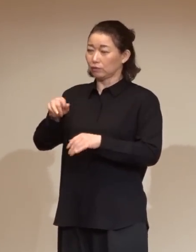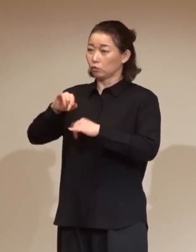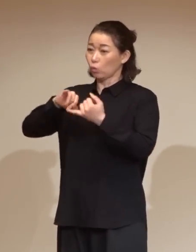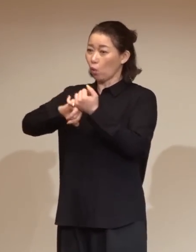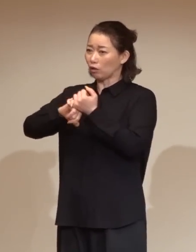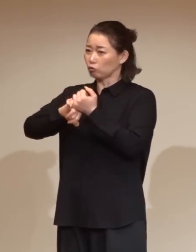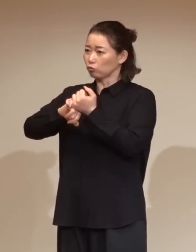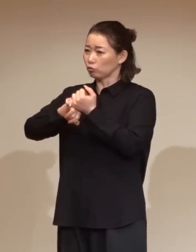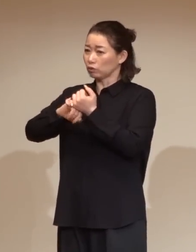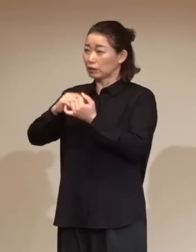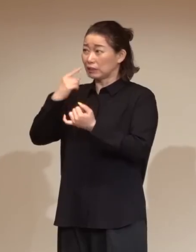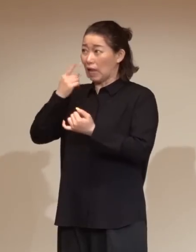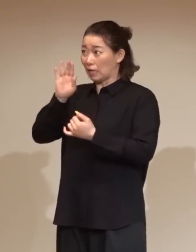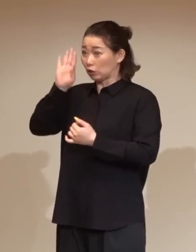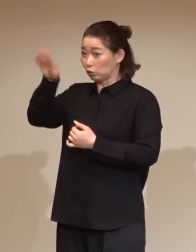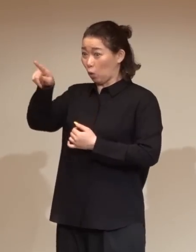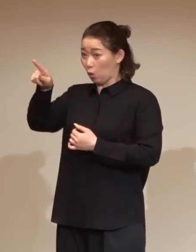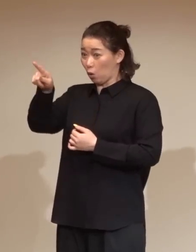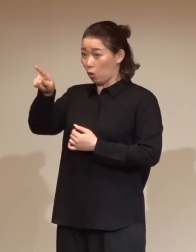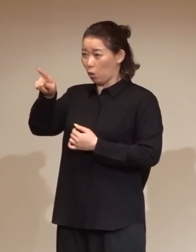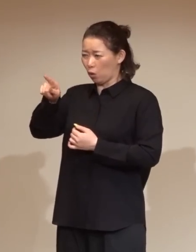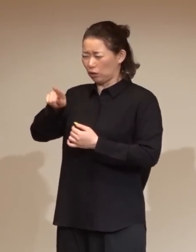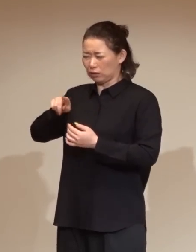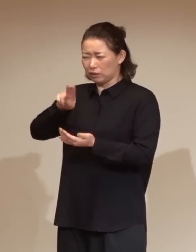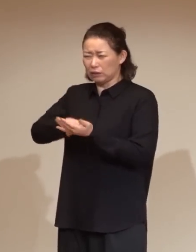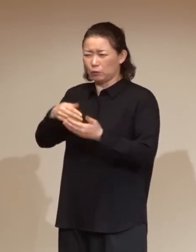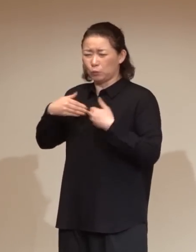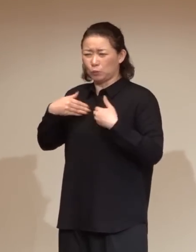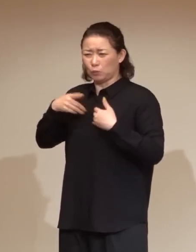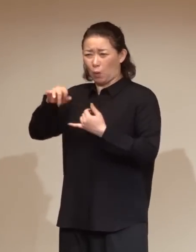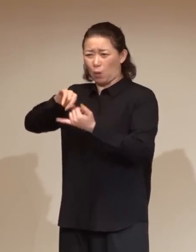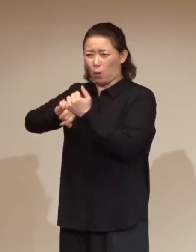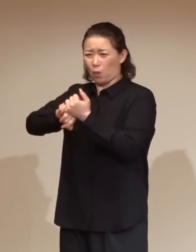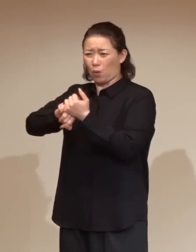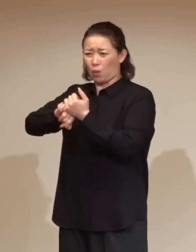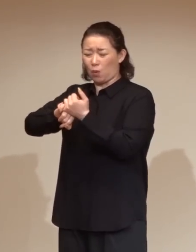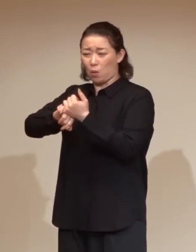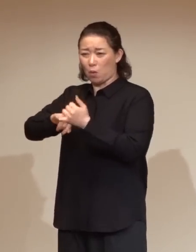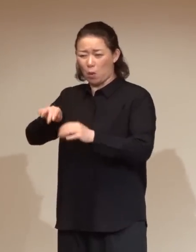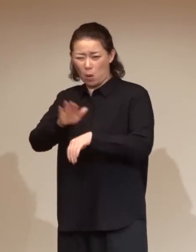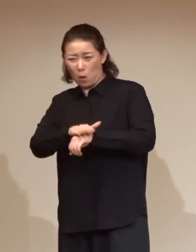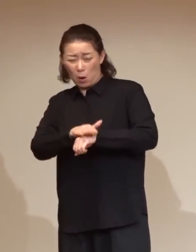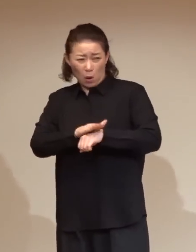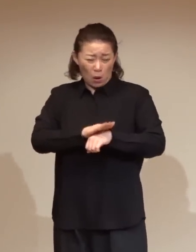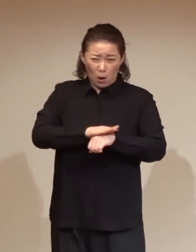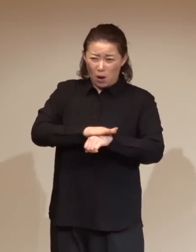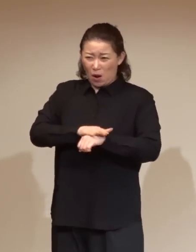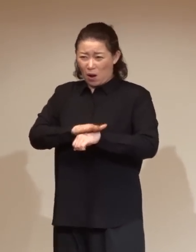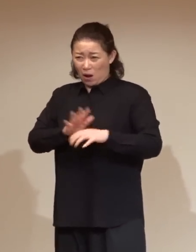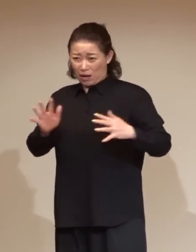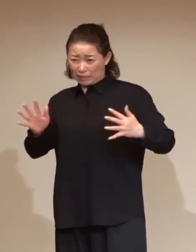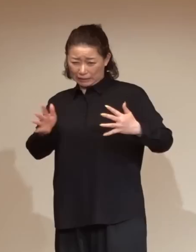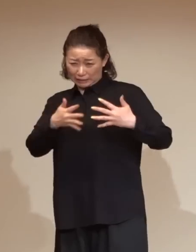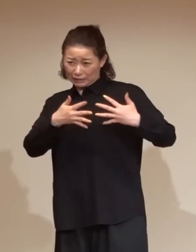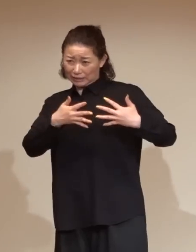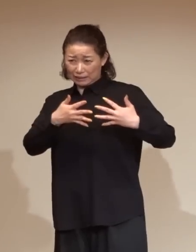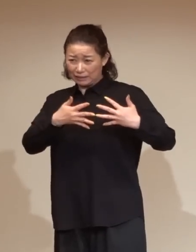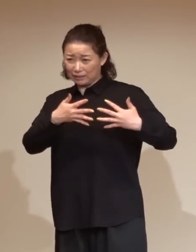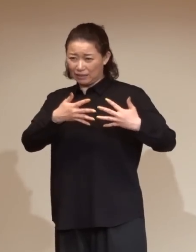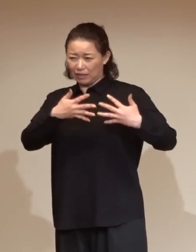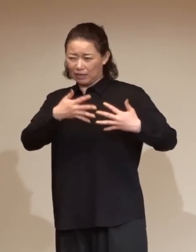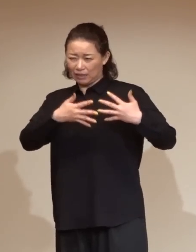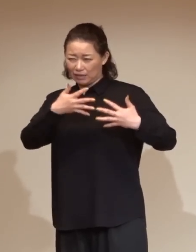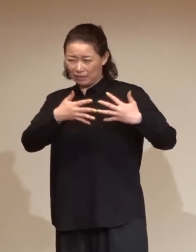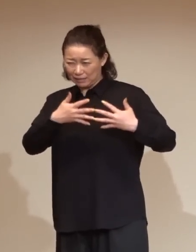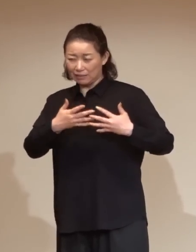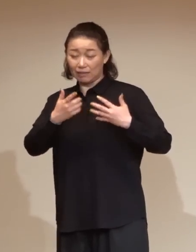だからそこが一番まずネックというか難しかったところです。あとはやっぱりその映画館で試写会で行こうって言って、